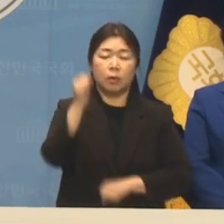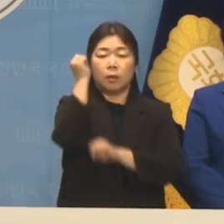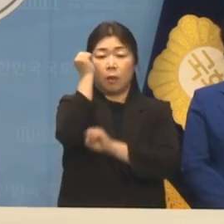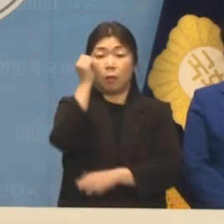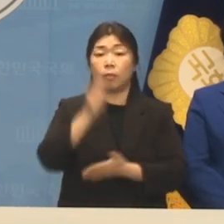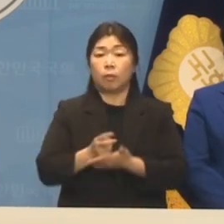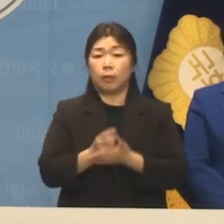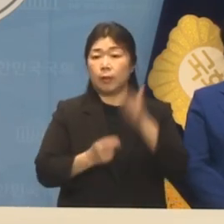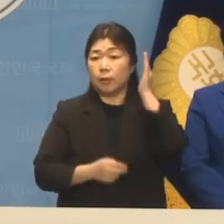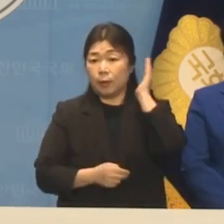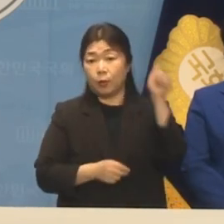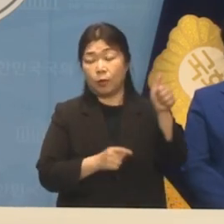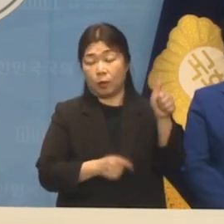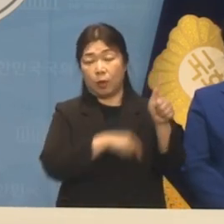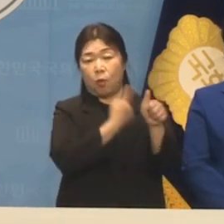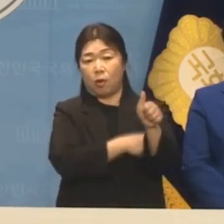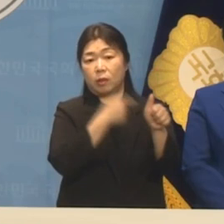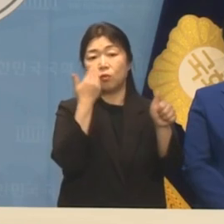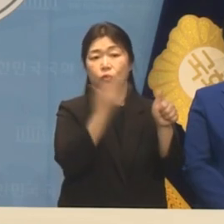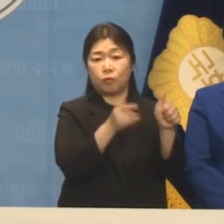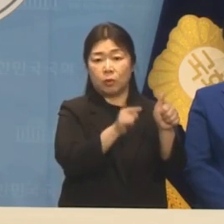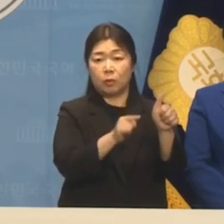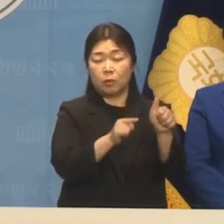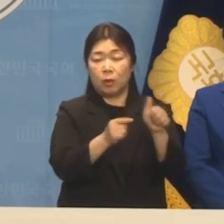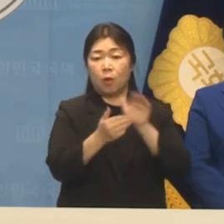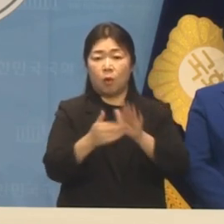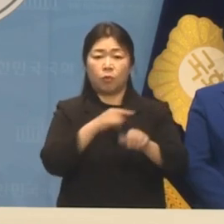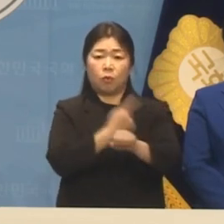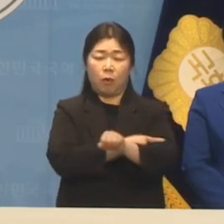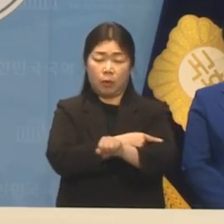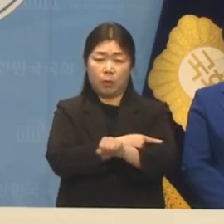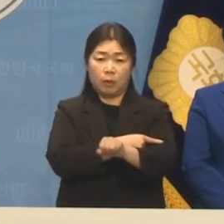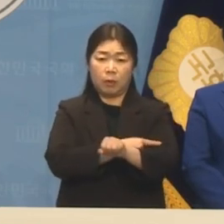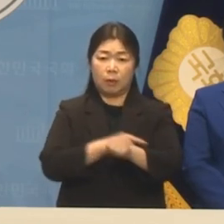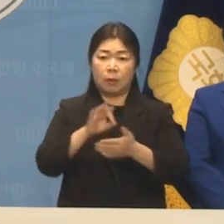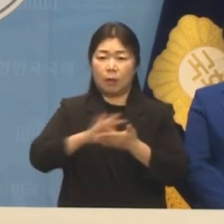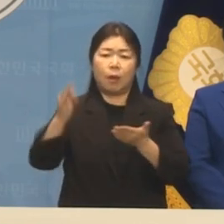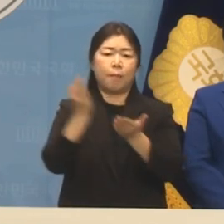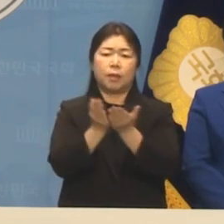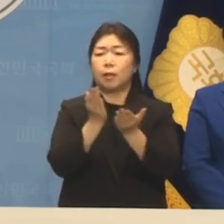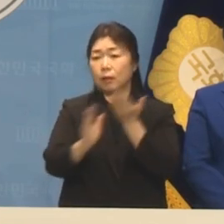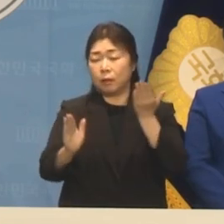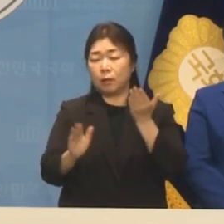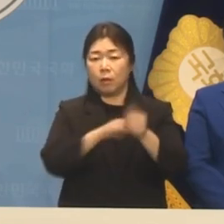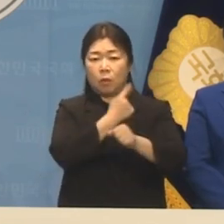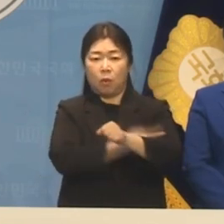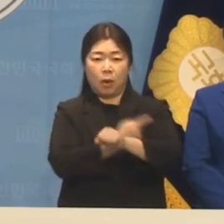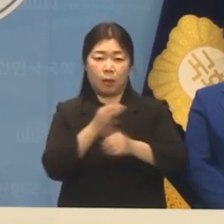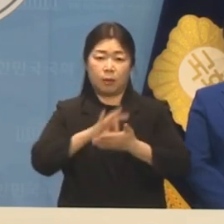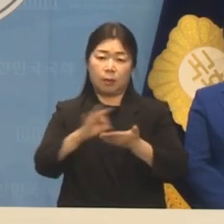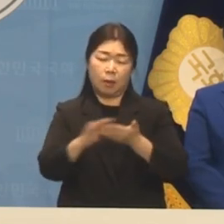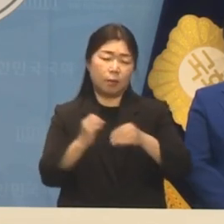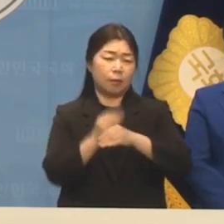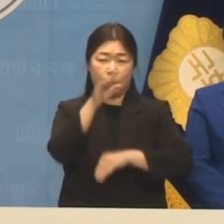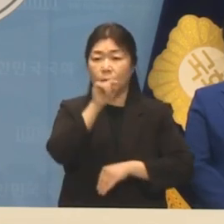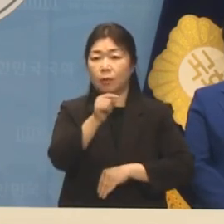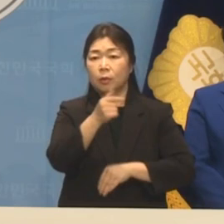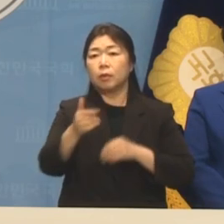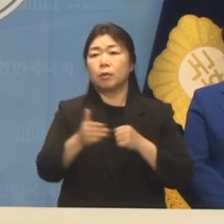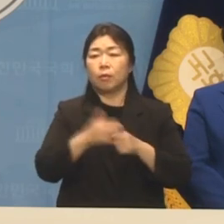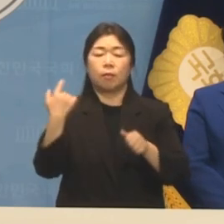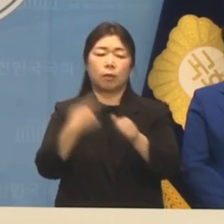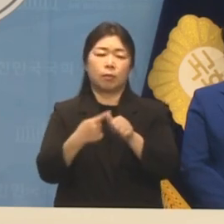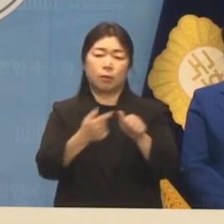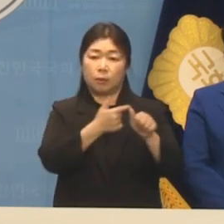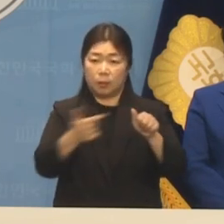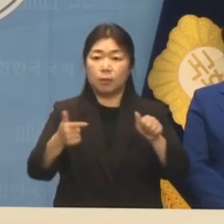헌법이 대통령에게 부여한 거부권 행사에 부합하지 않는 권한 남용이라는 비판을 받기에